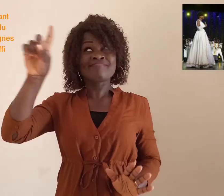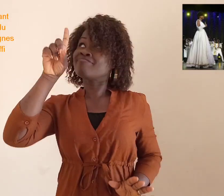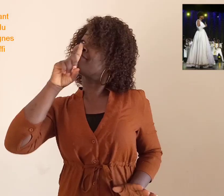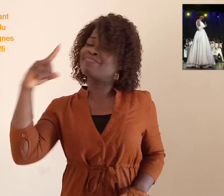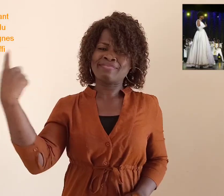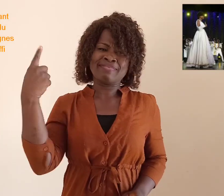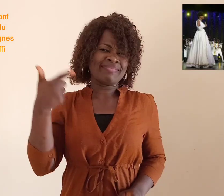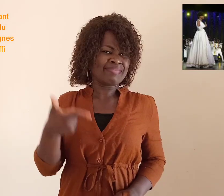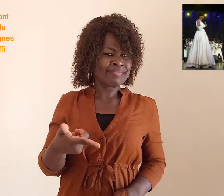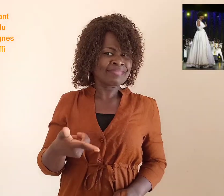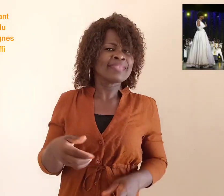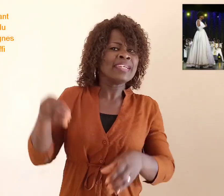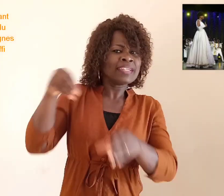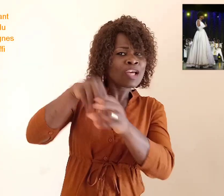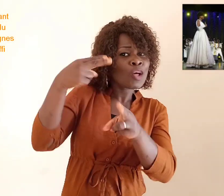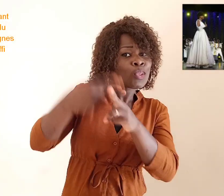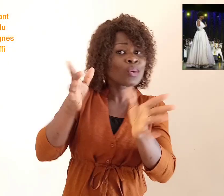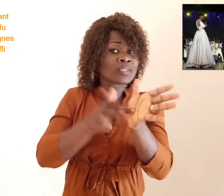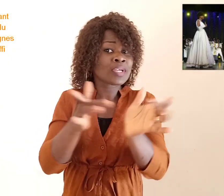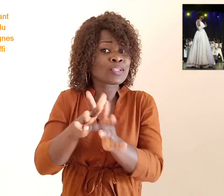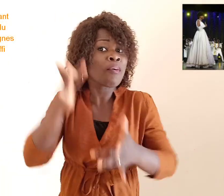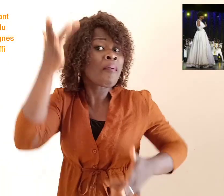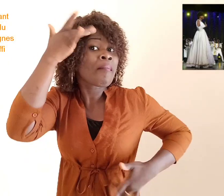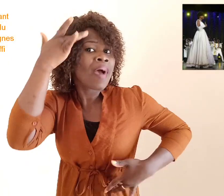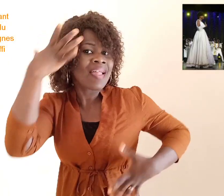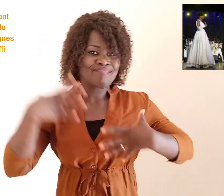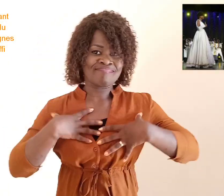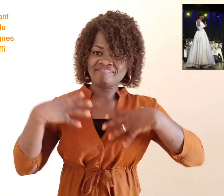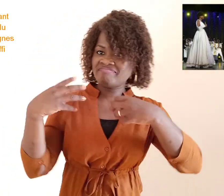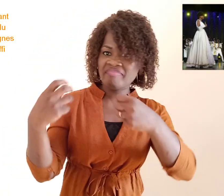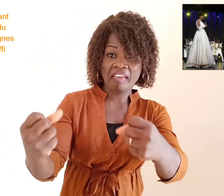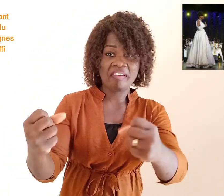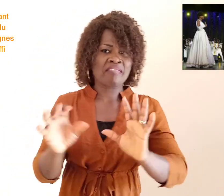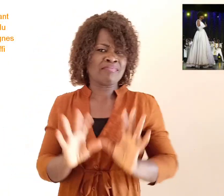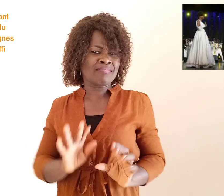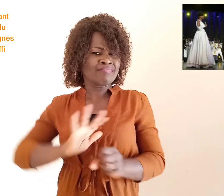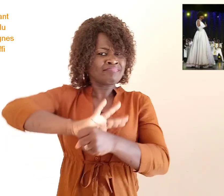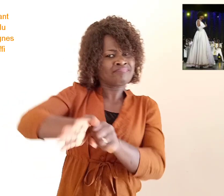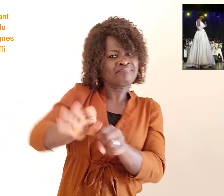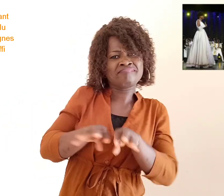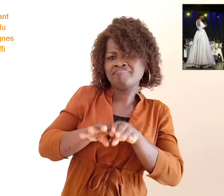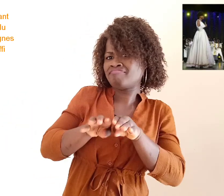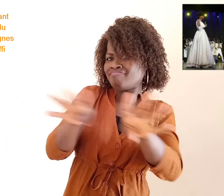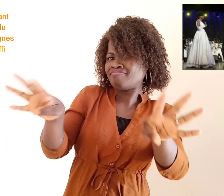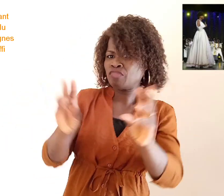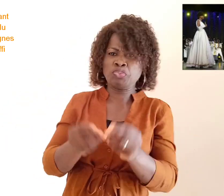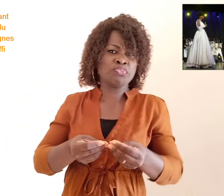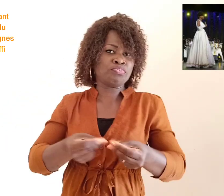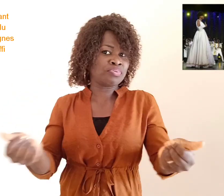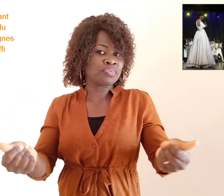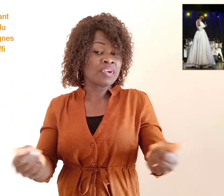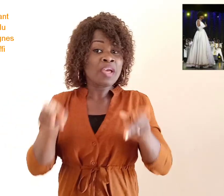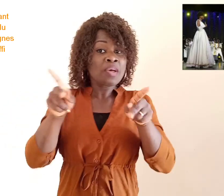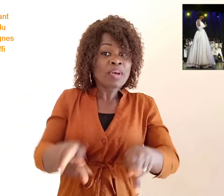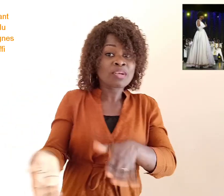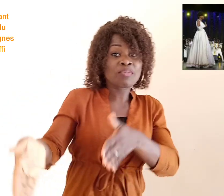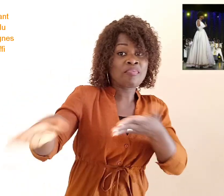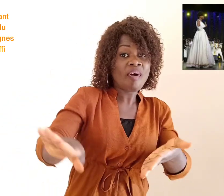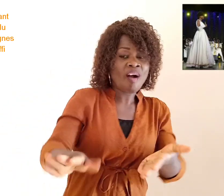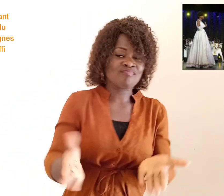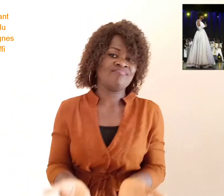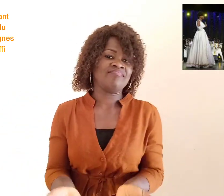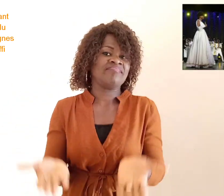puissant Au nom de Jésus Les malades sont guéris Au nom de Jésus Au nom Les morts reviennent à la vie